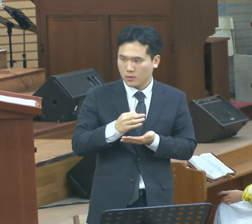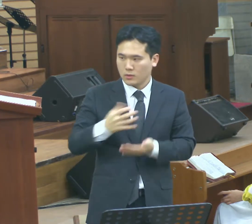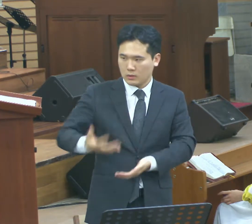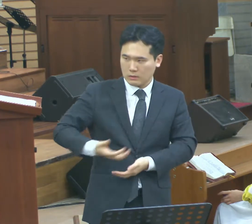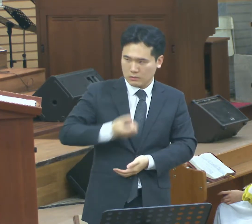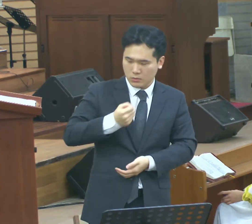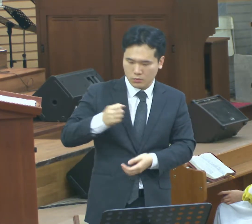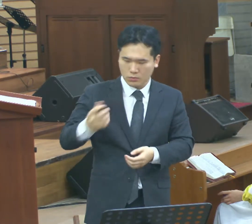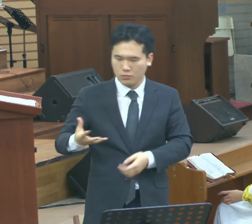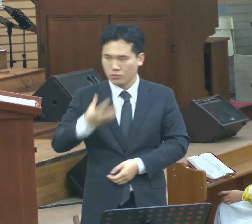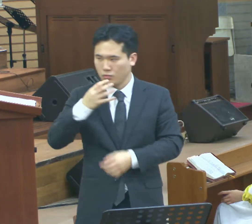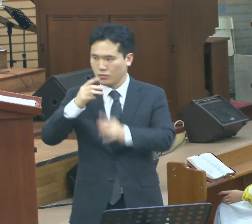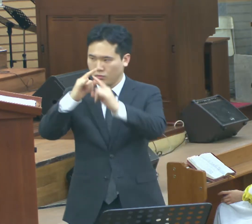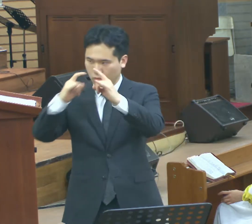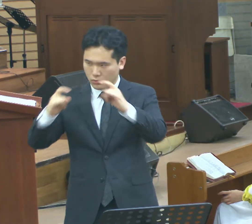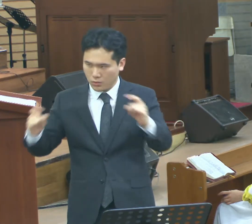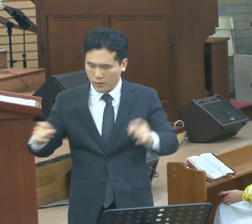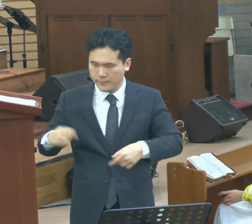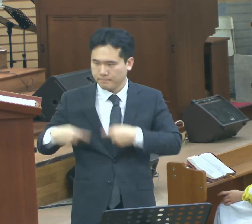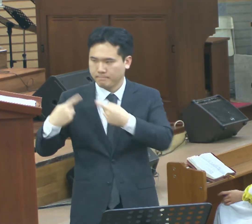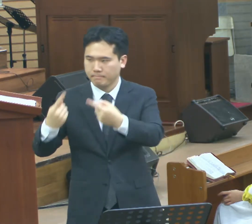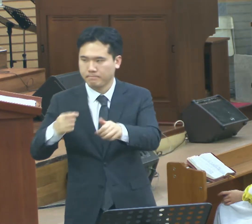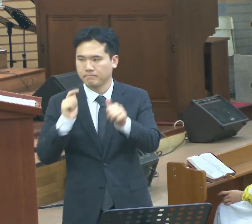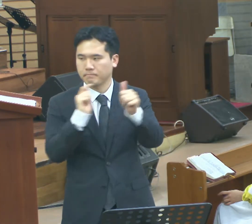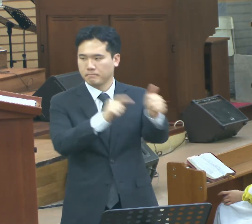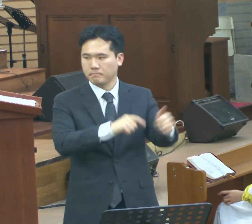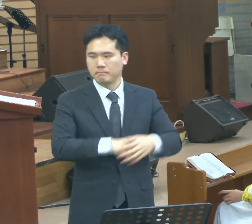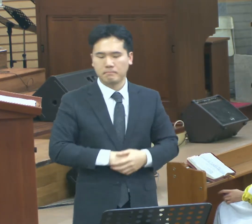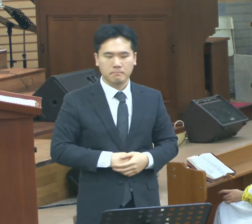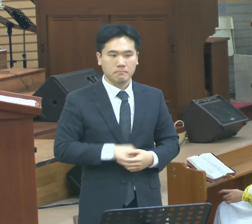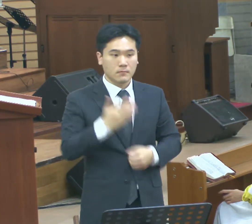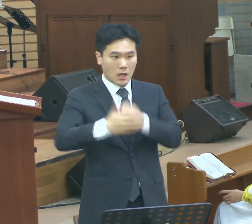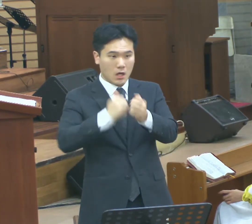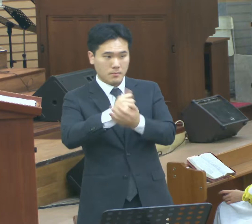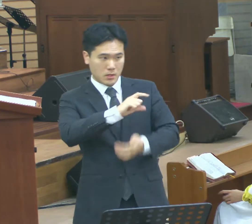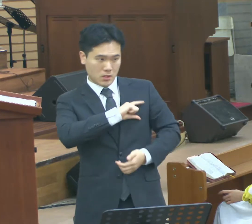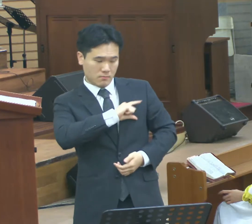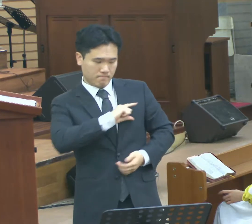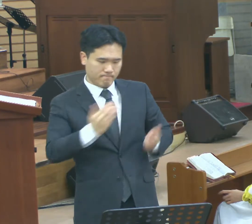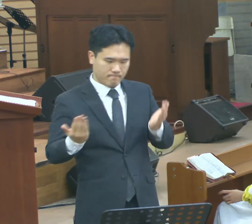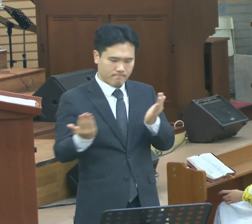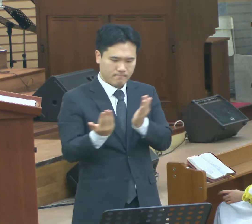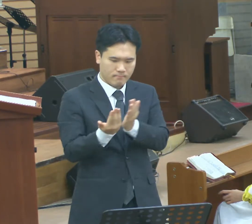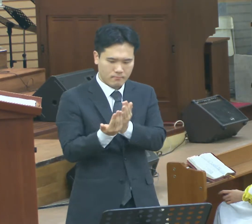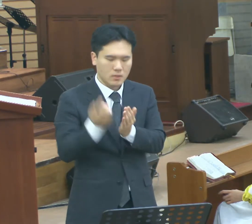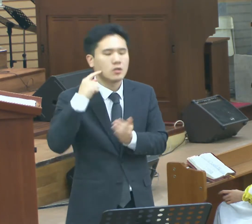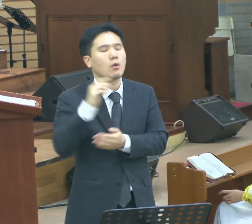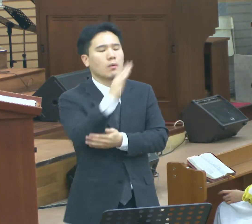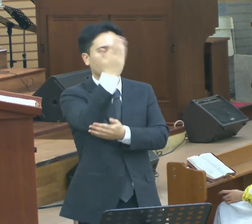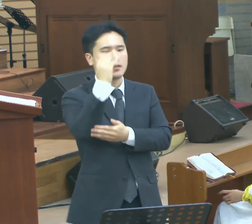들어갈지어다. 하나님 이름에 합당한, 걸맞는, 명성에 걸맞는 영광이 있는 거예요.